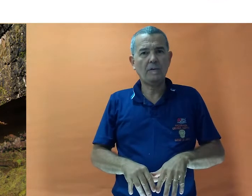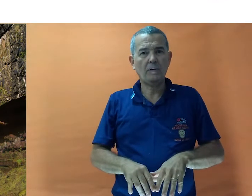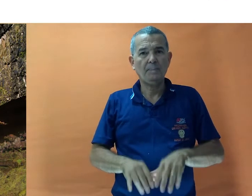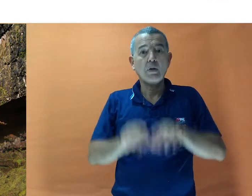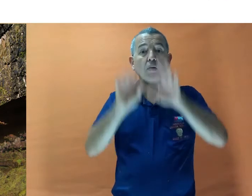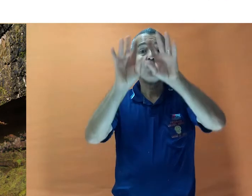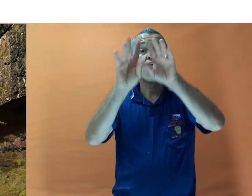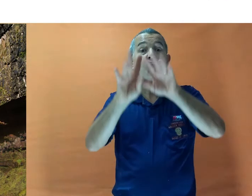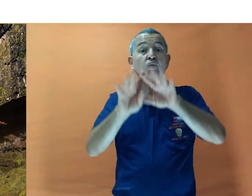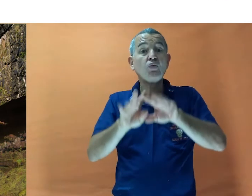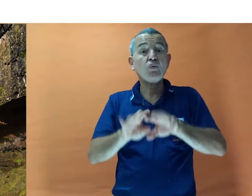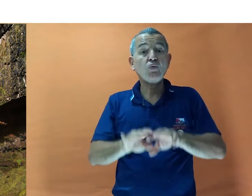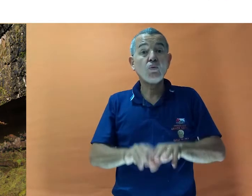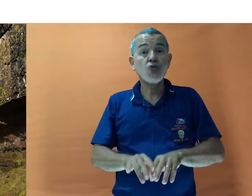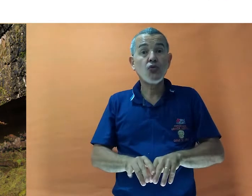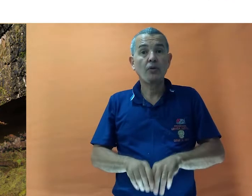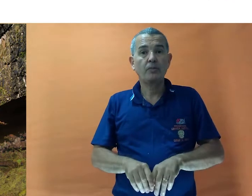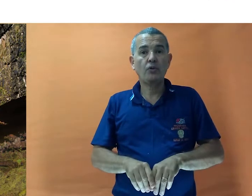muita água,